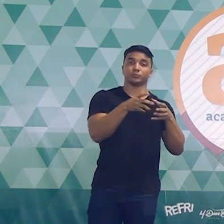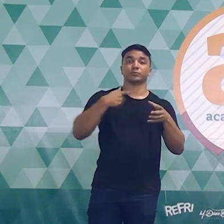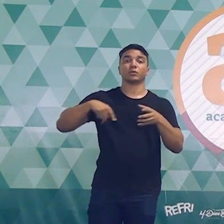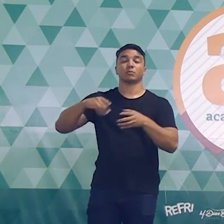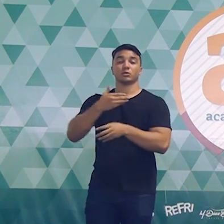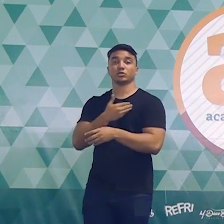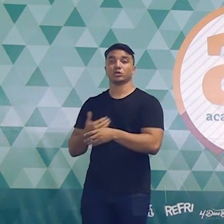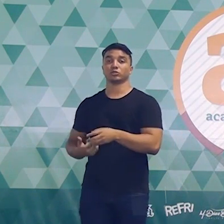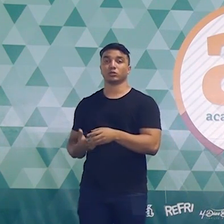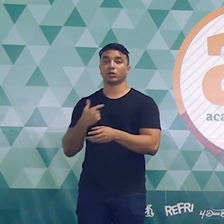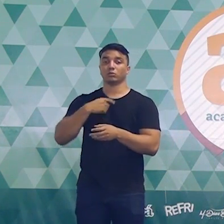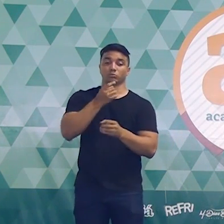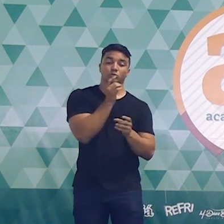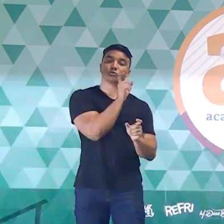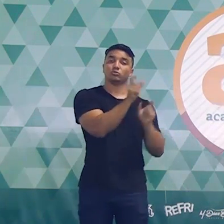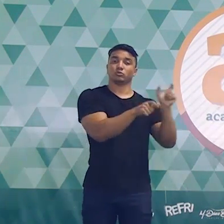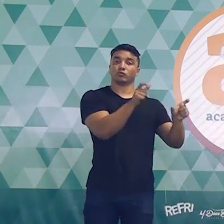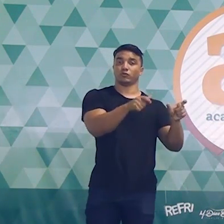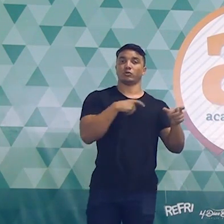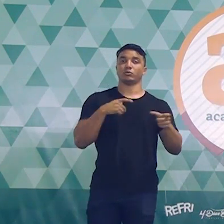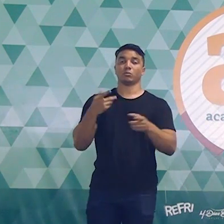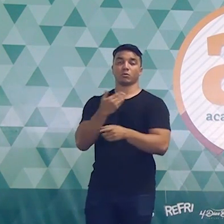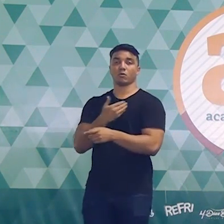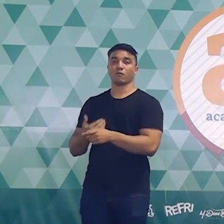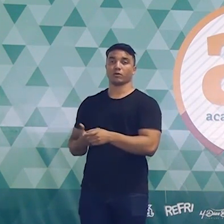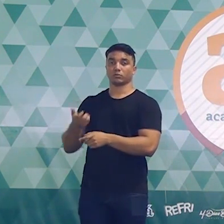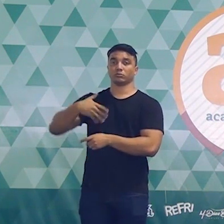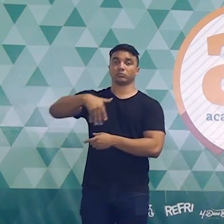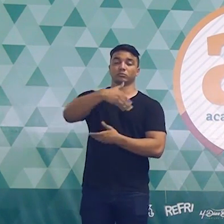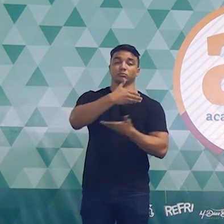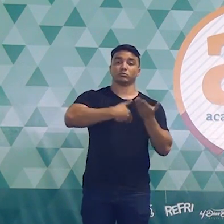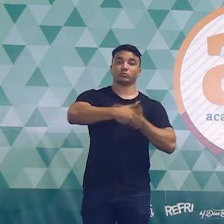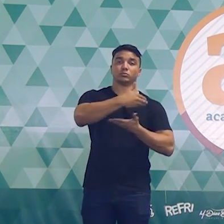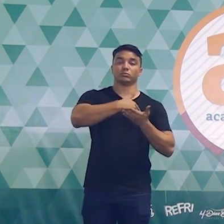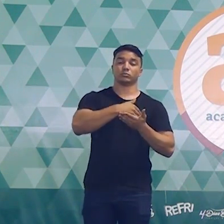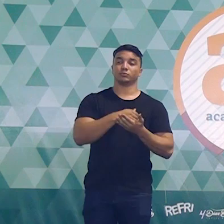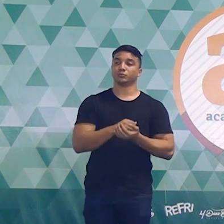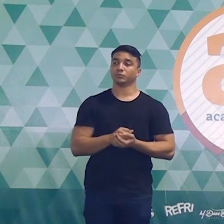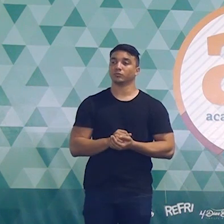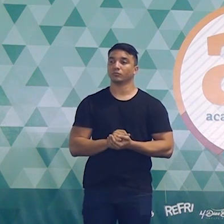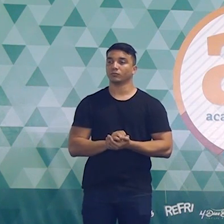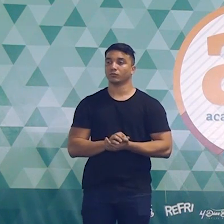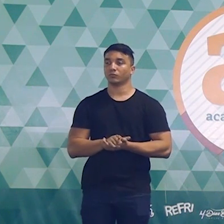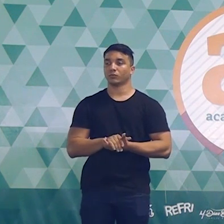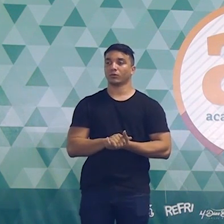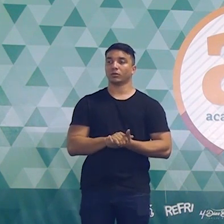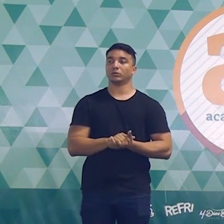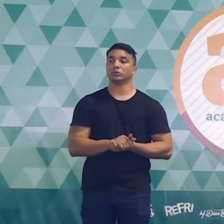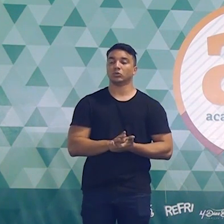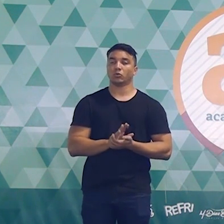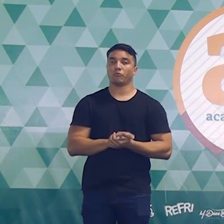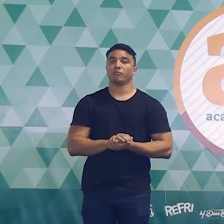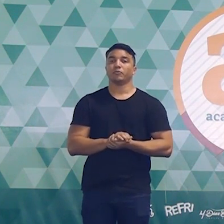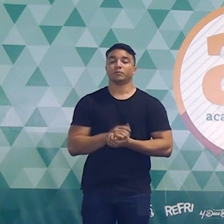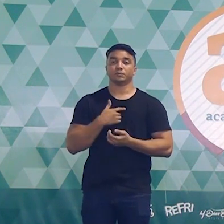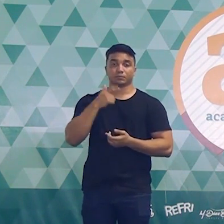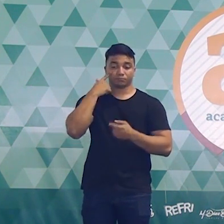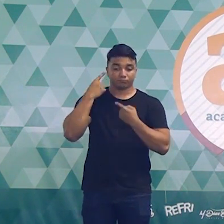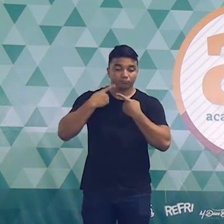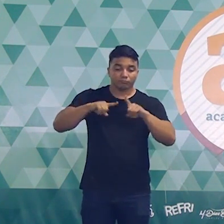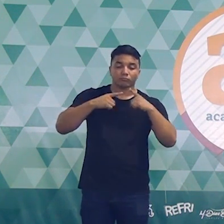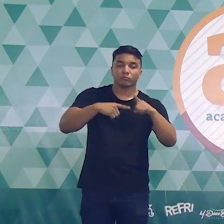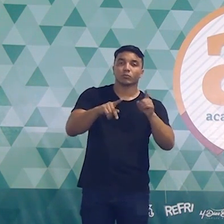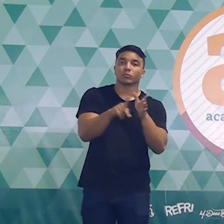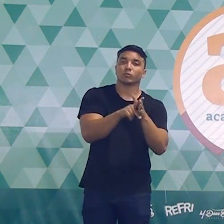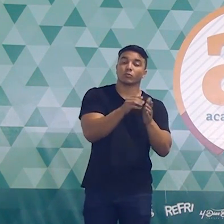de indivíduos e de administração pública, social e político. Segundo parágrafo do texto, críticas a algum aspecto da